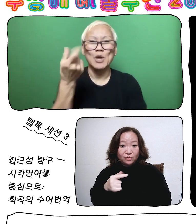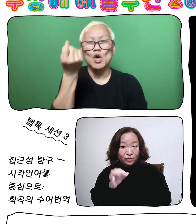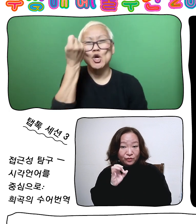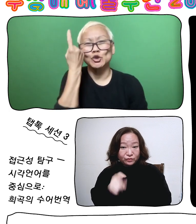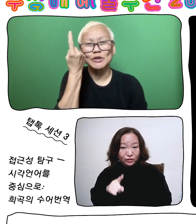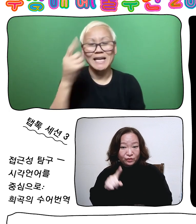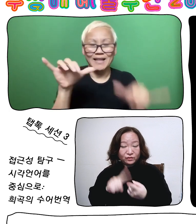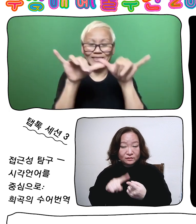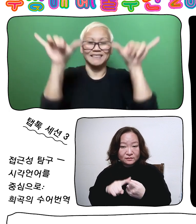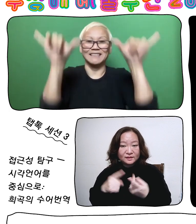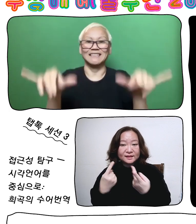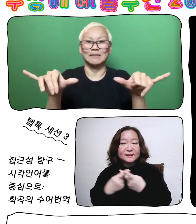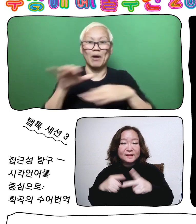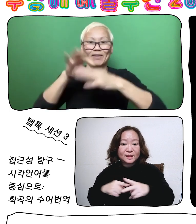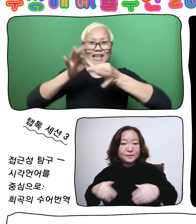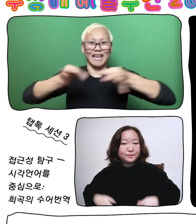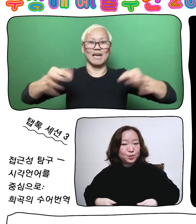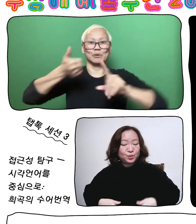중요합니다.